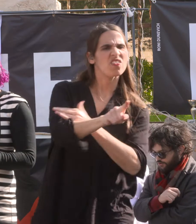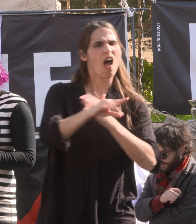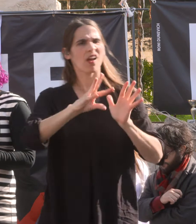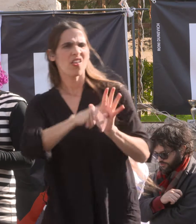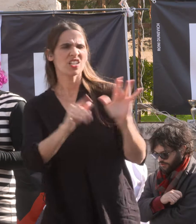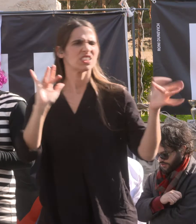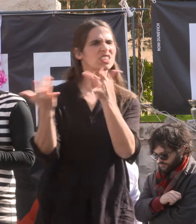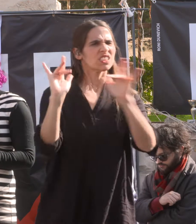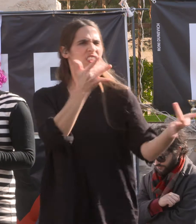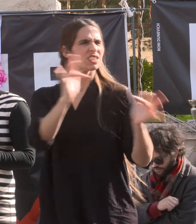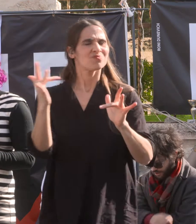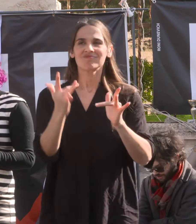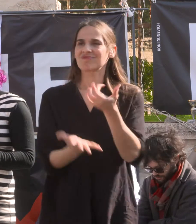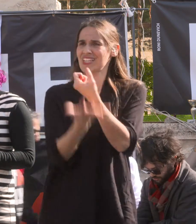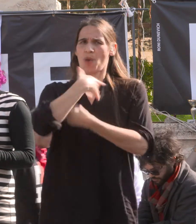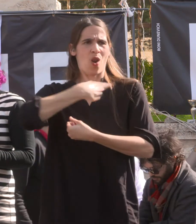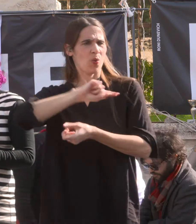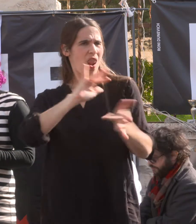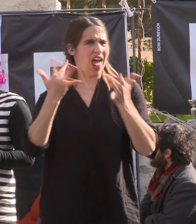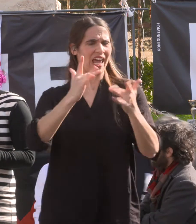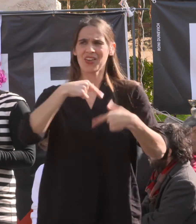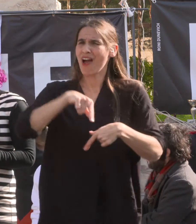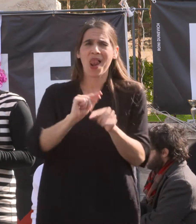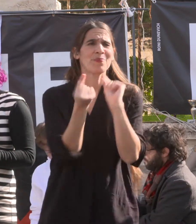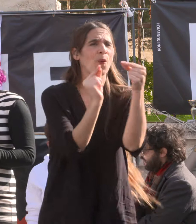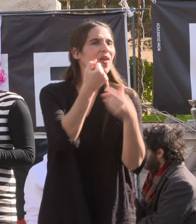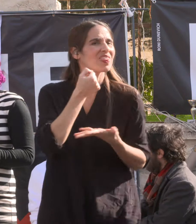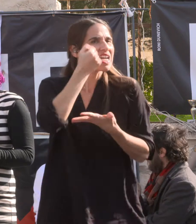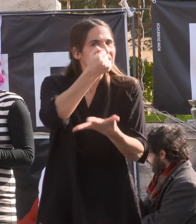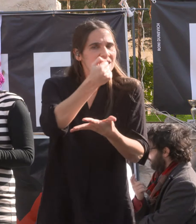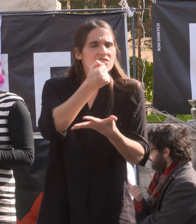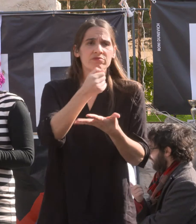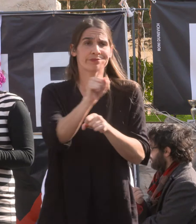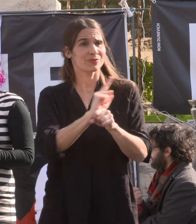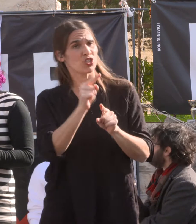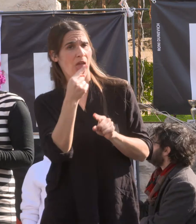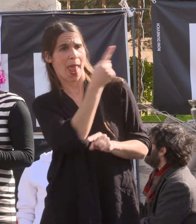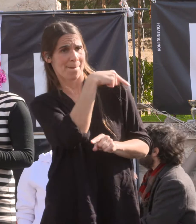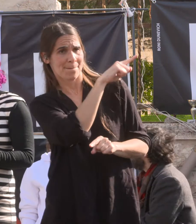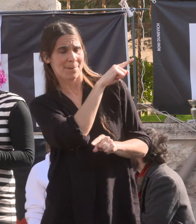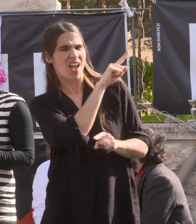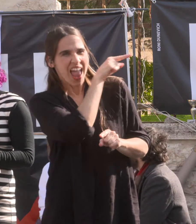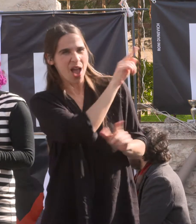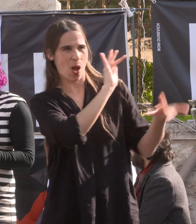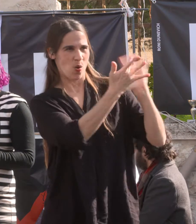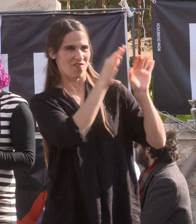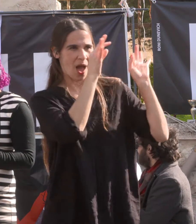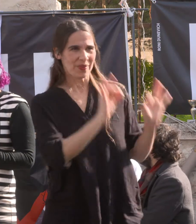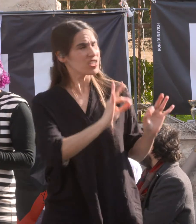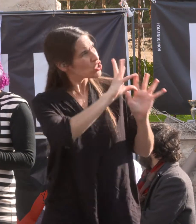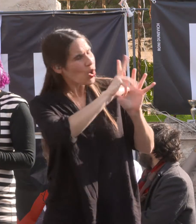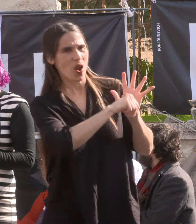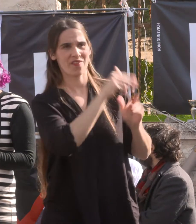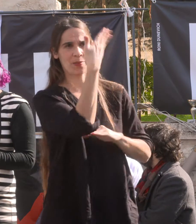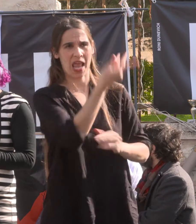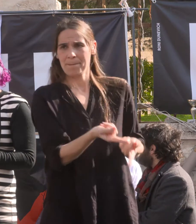וגניבה. גרמו לנו לריב בינינו על פירורי תקציב, בזמן שהם, הם האויב האמיתי הגונב את